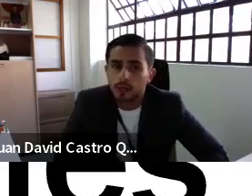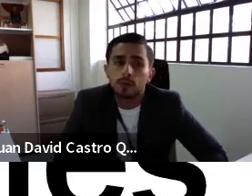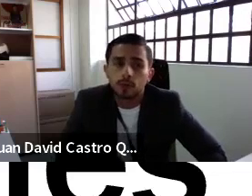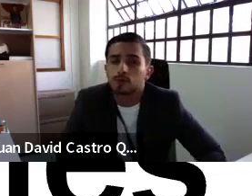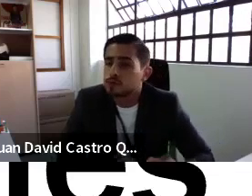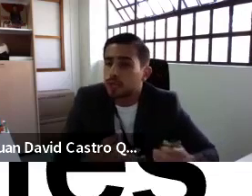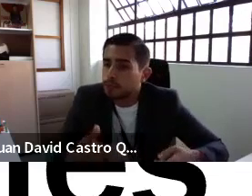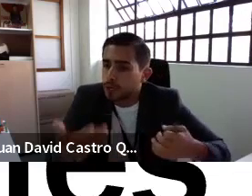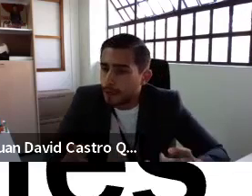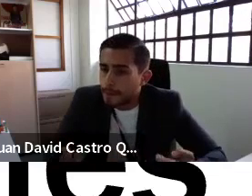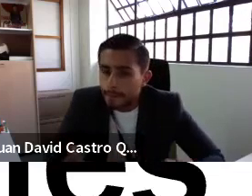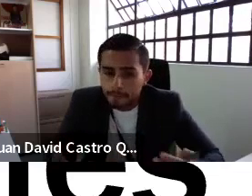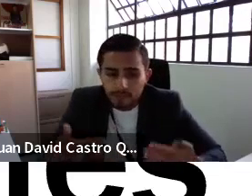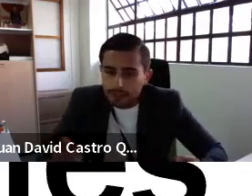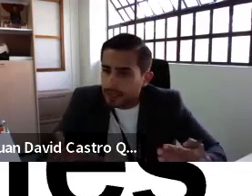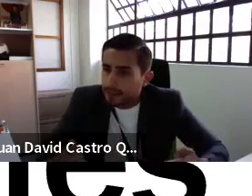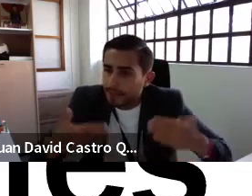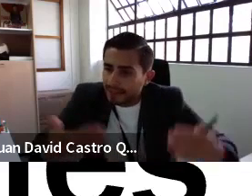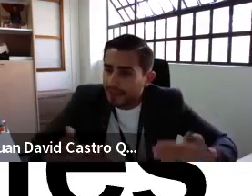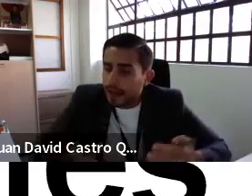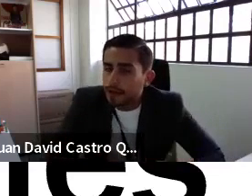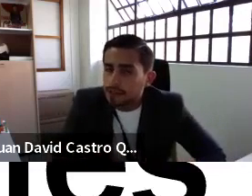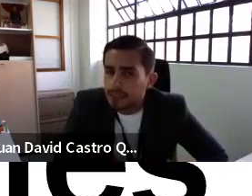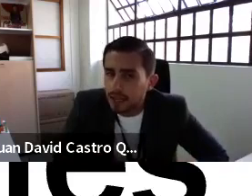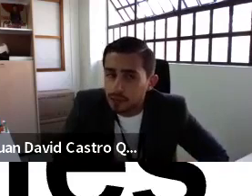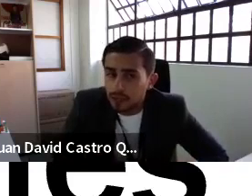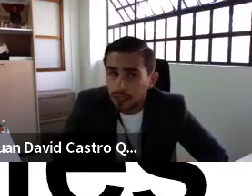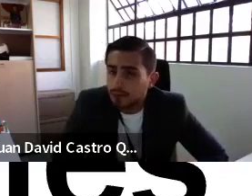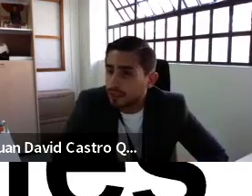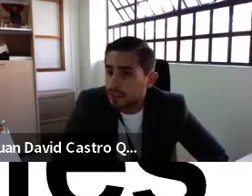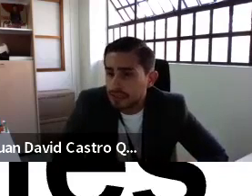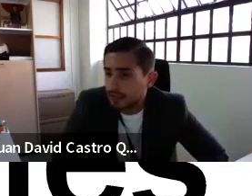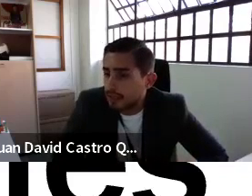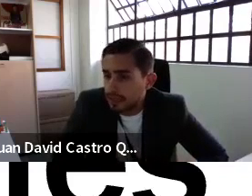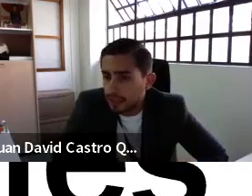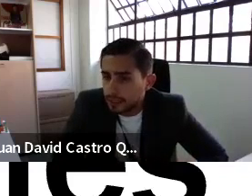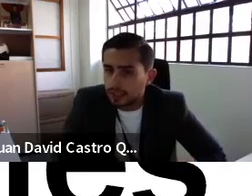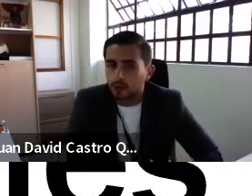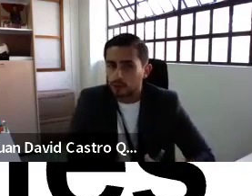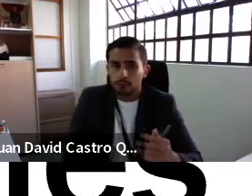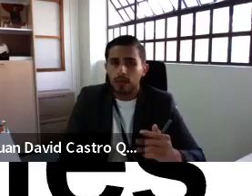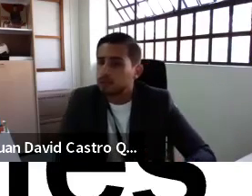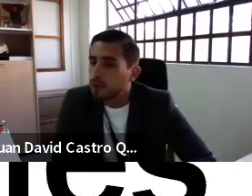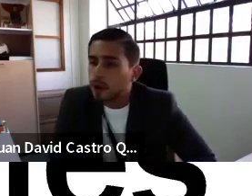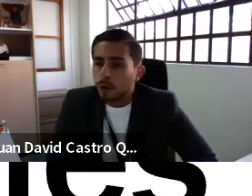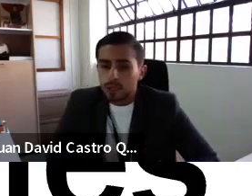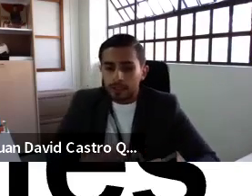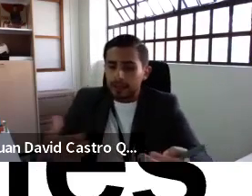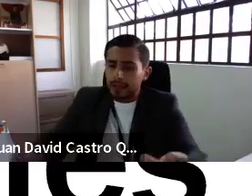salud, pero nosotros tenemos que tratar de aprender cada vez más de eso a través de fuentes estáticas y dinámicas de conocimiento, o sea, a través del